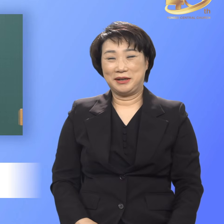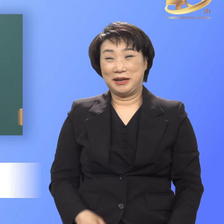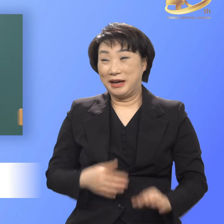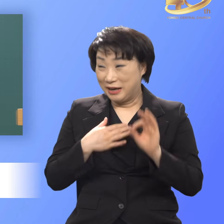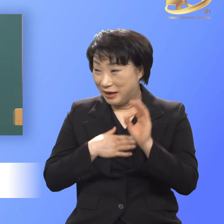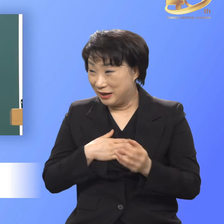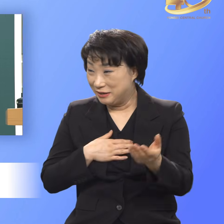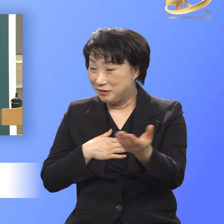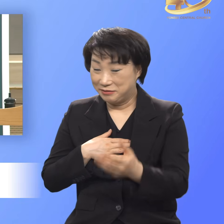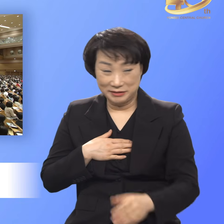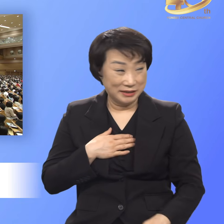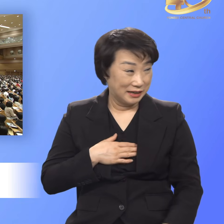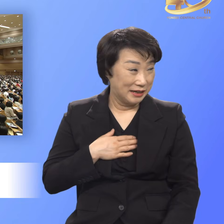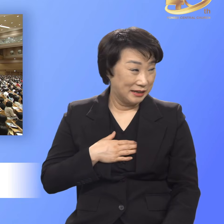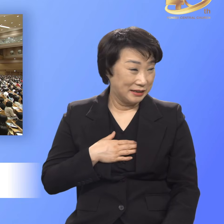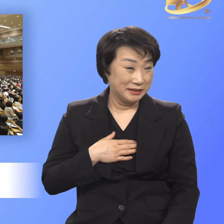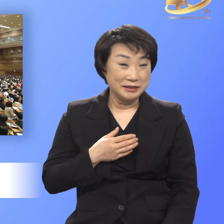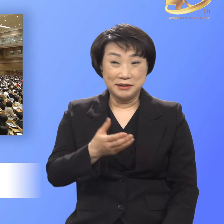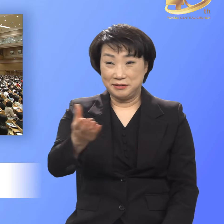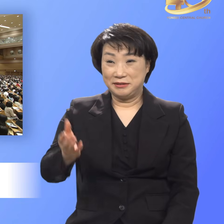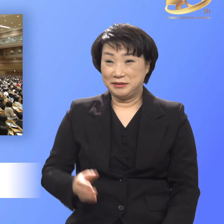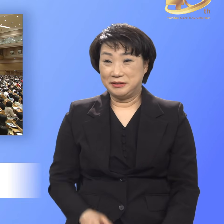무슨 말인지 이해가 됩니까?